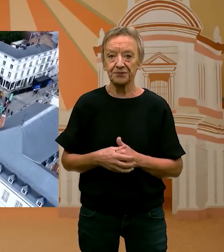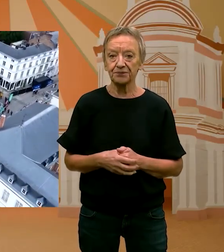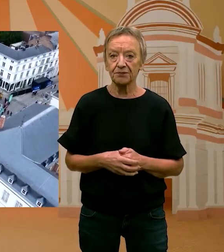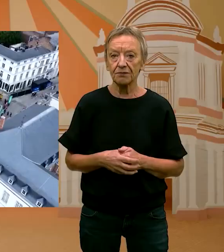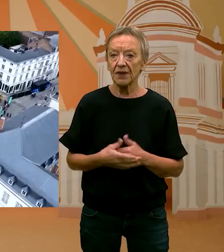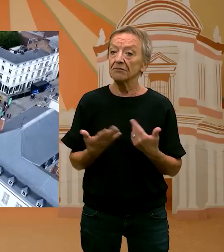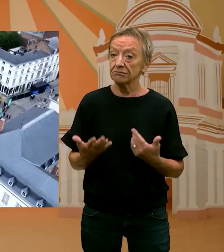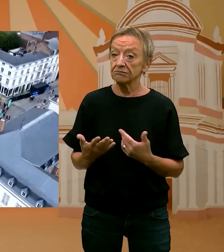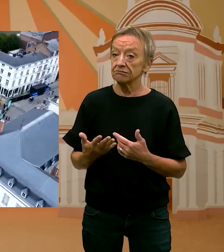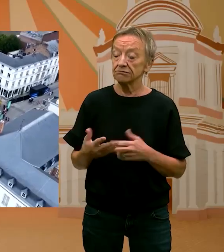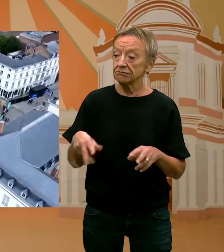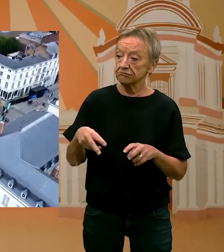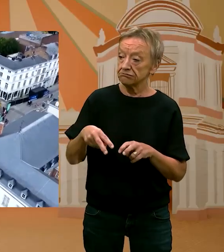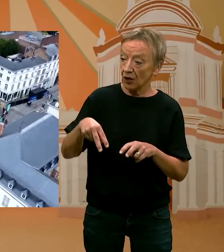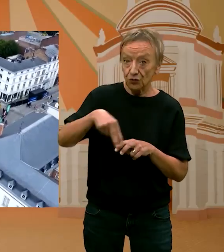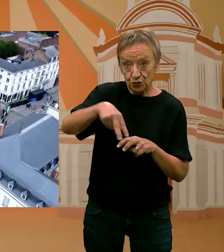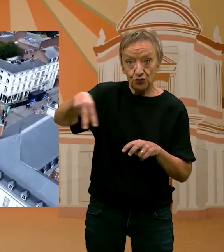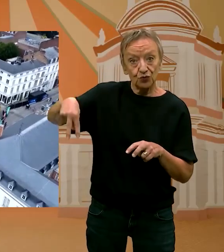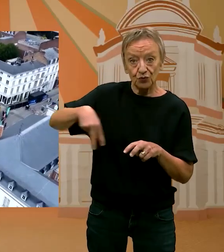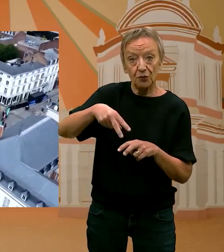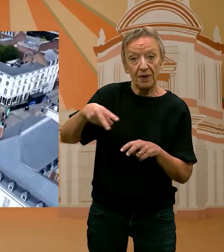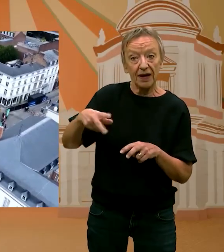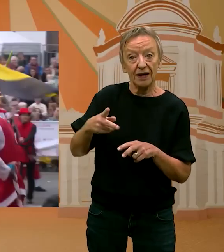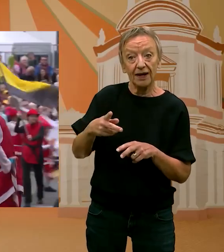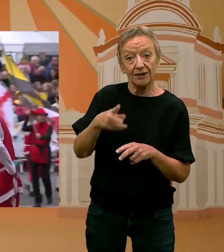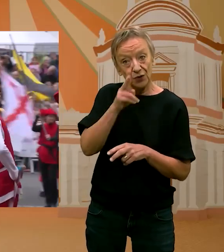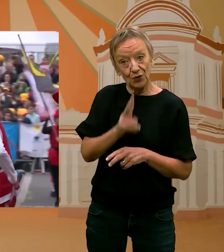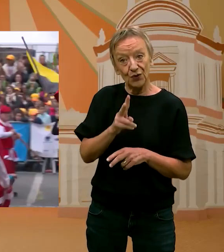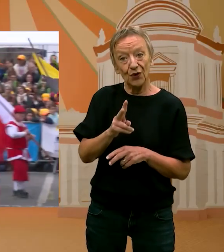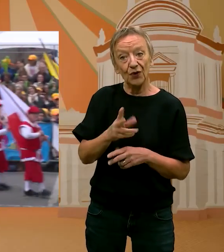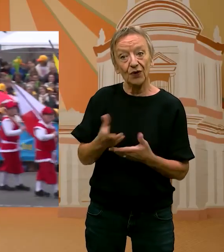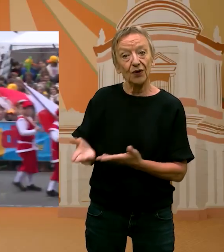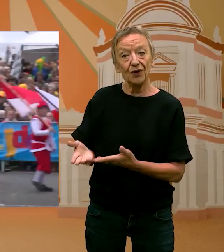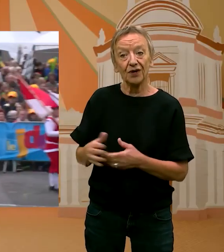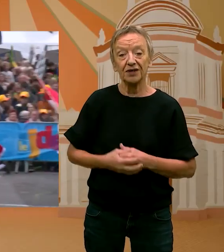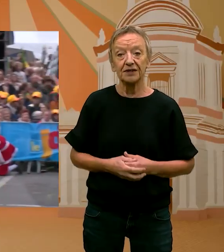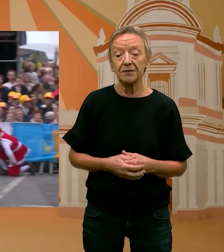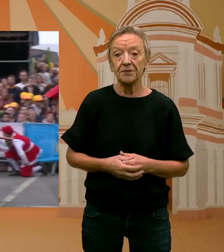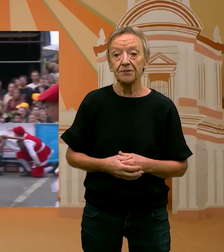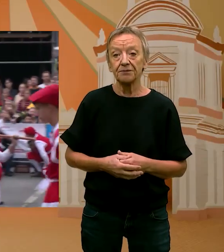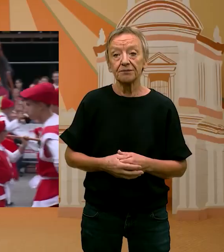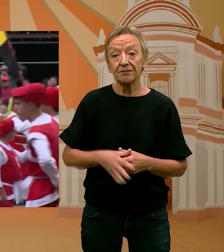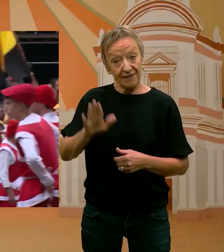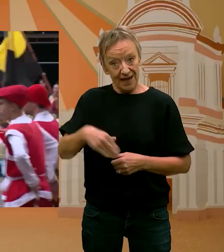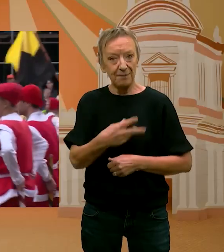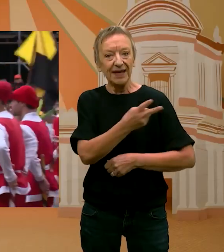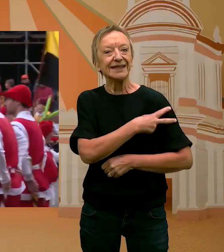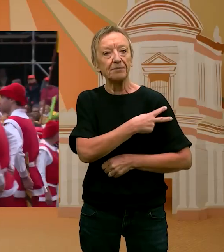parade. On y est juste avant le salut des capitaines. Oui, tout à fait. Ils